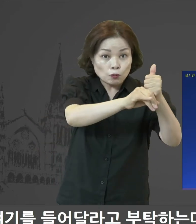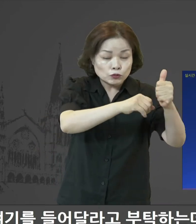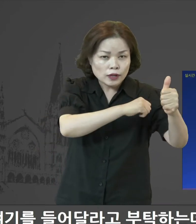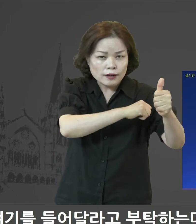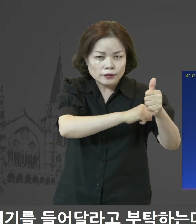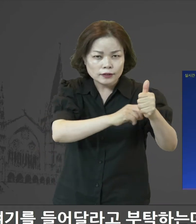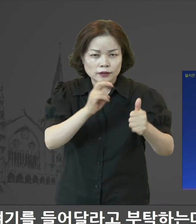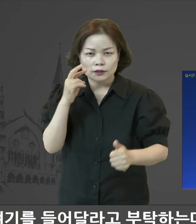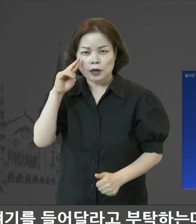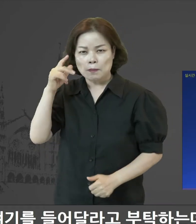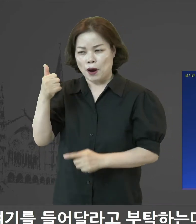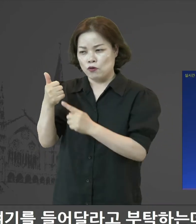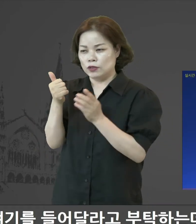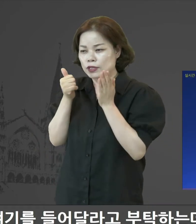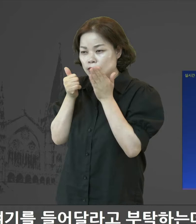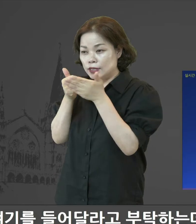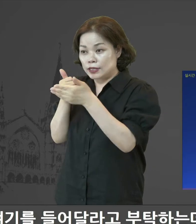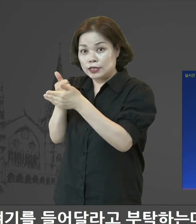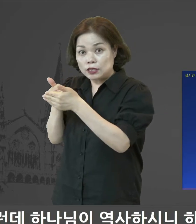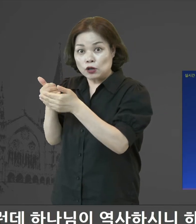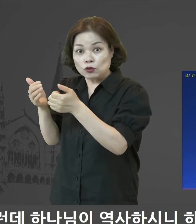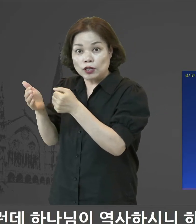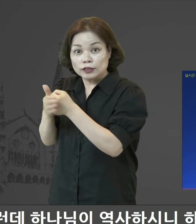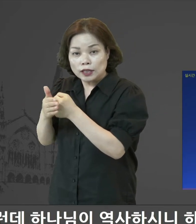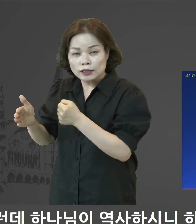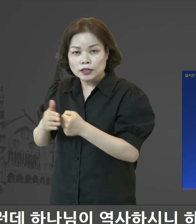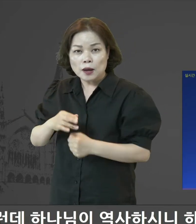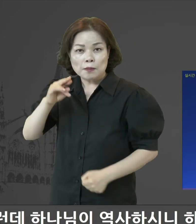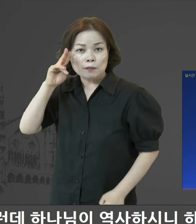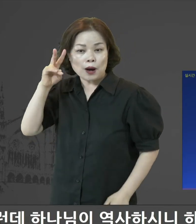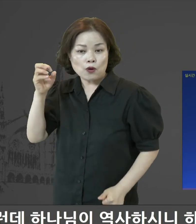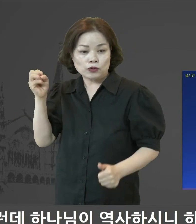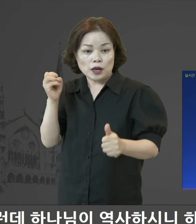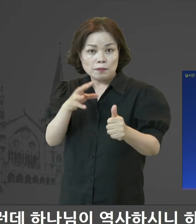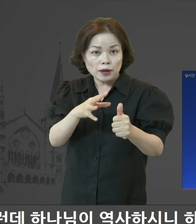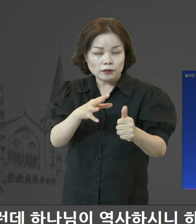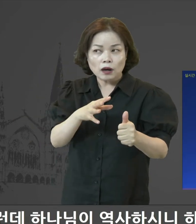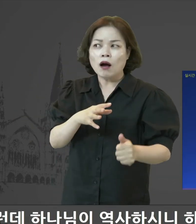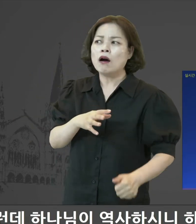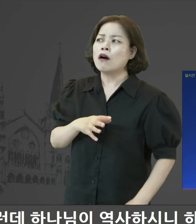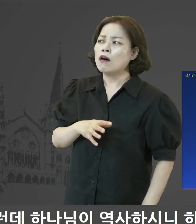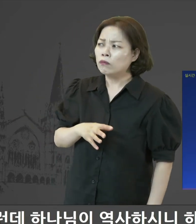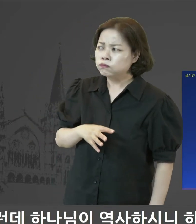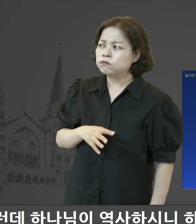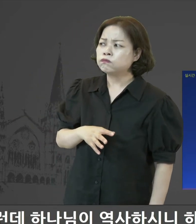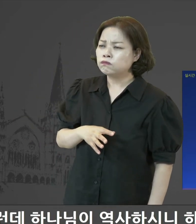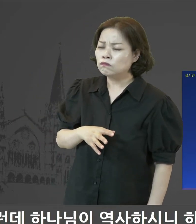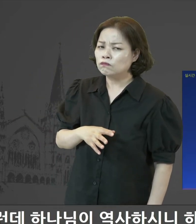하시니까 천부장이 바울의 이런 이야기를 무게 있게 듣고 이